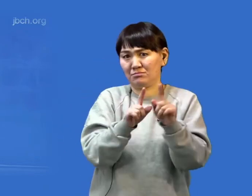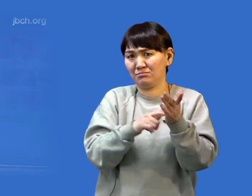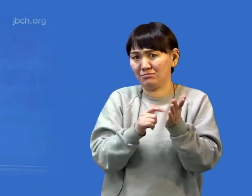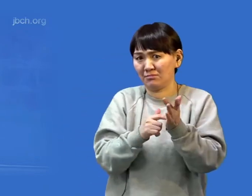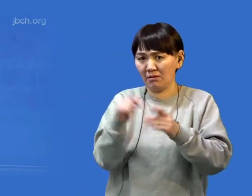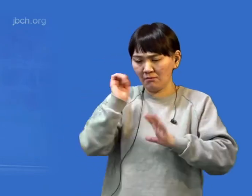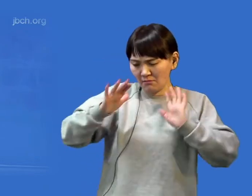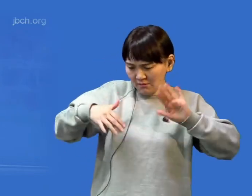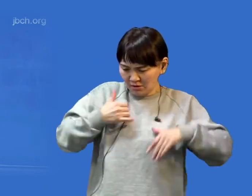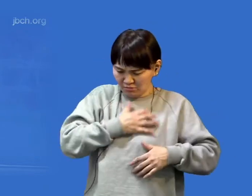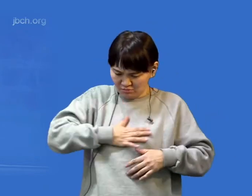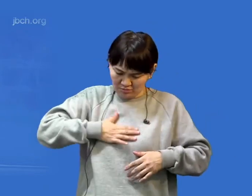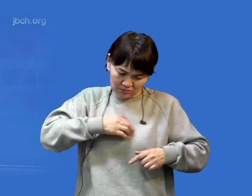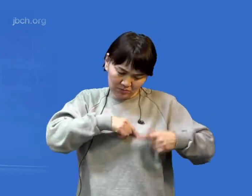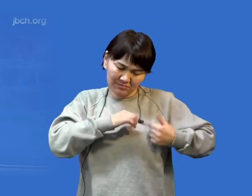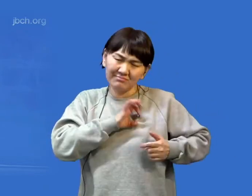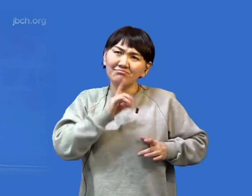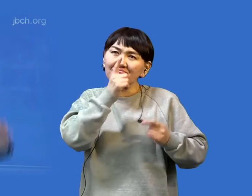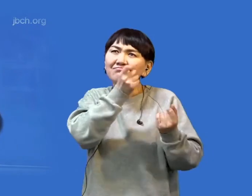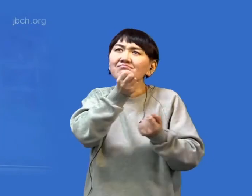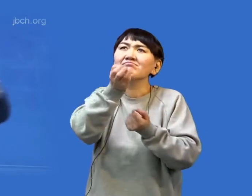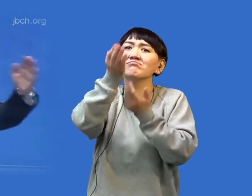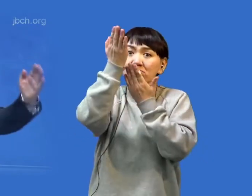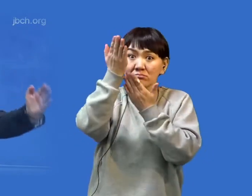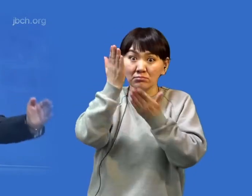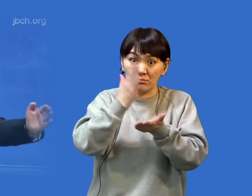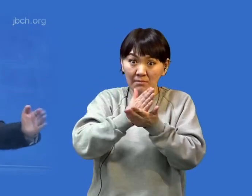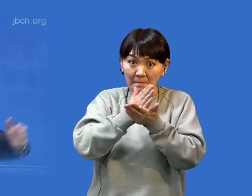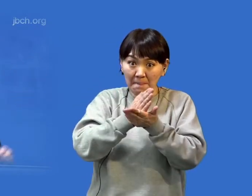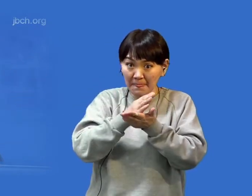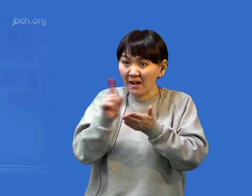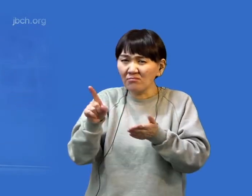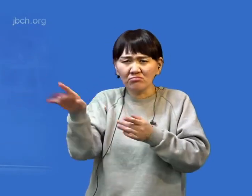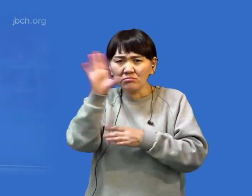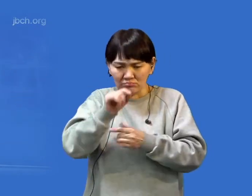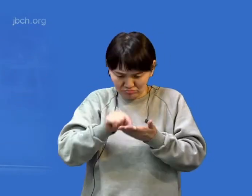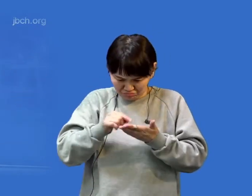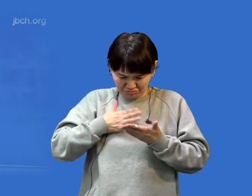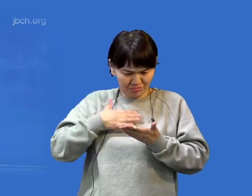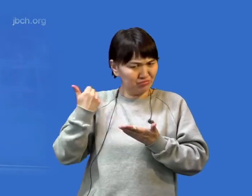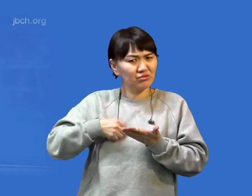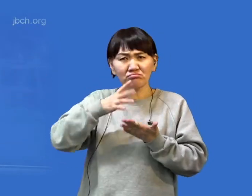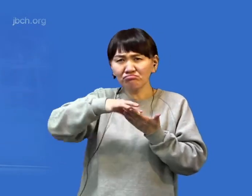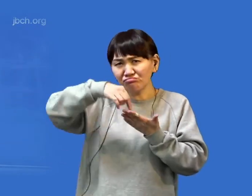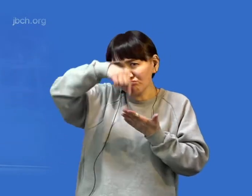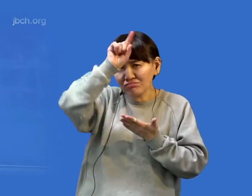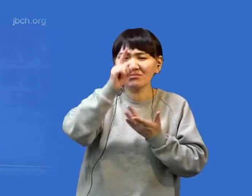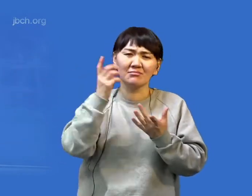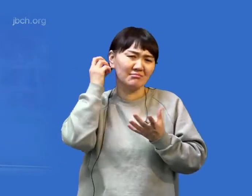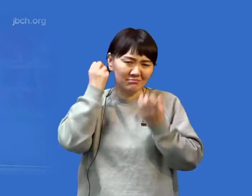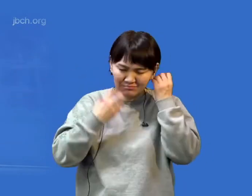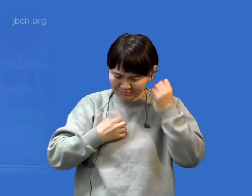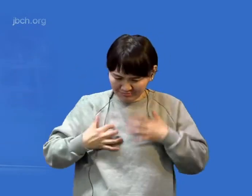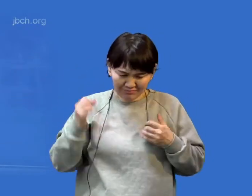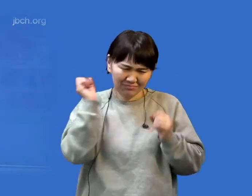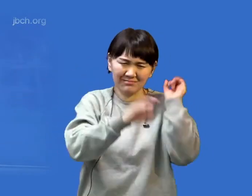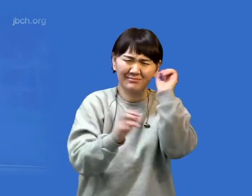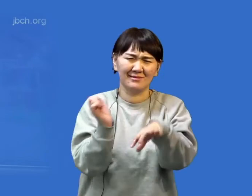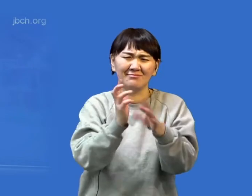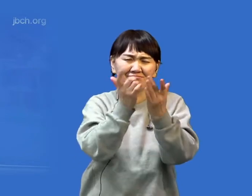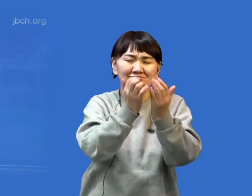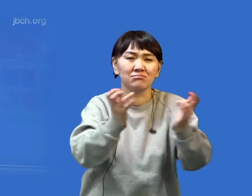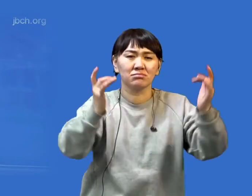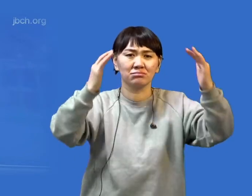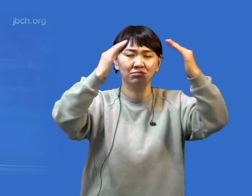сэтгэлээр өргөсөн. Тэмээ түүгээр ариун өргөг барьяа үзтээ. Бид бүхэн сайн дураар баяр хөөрөөр өргсөн зүйлсээр